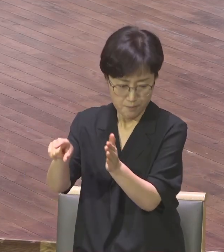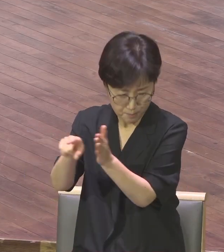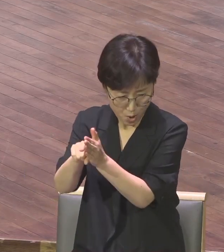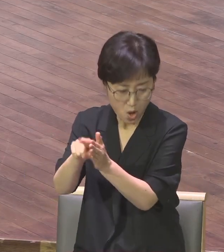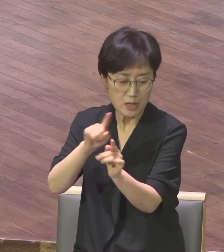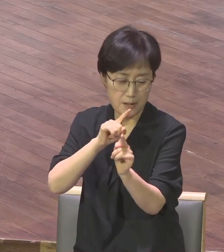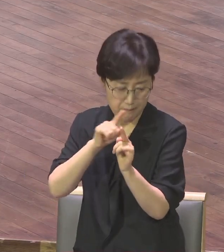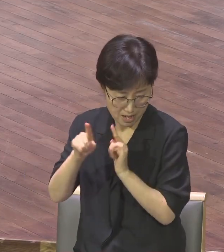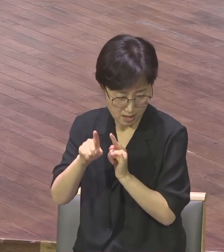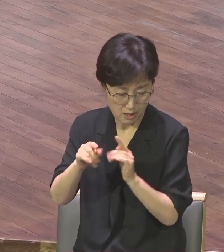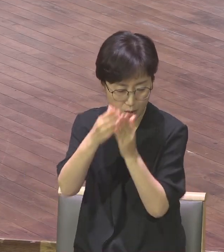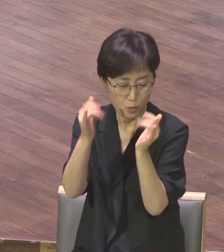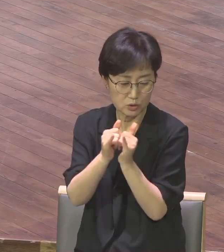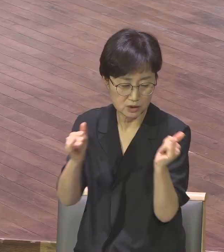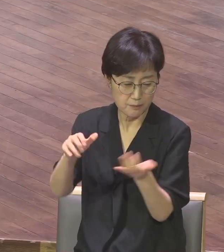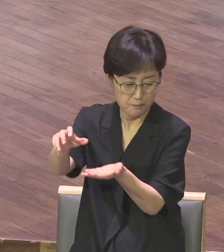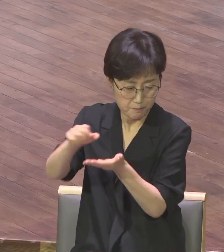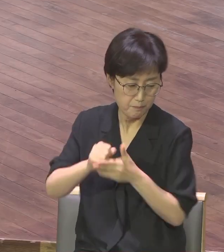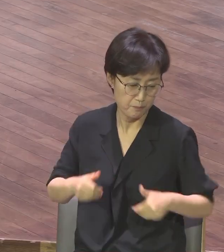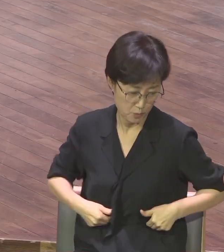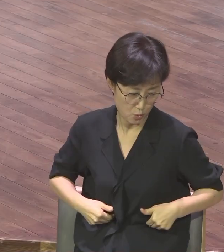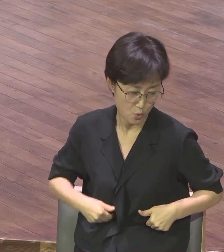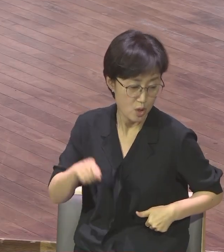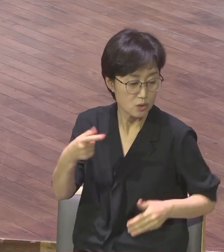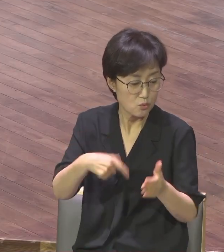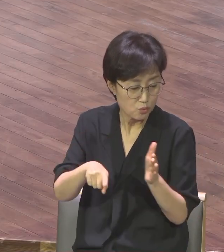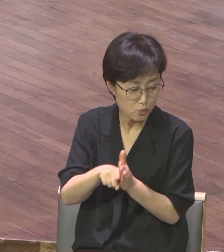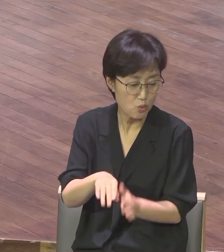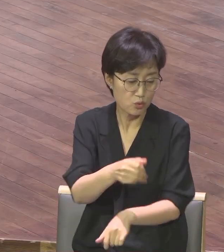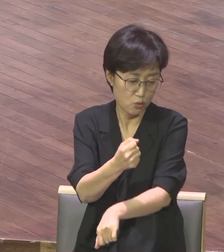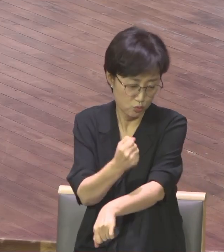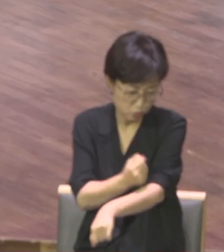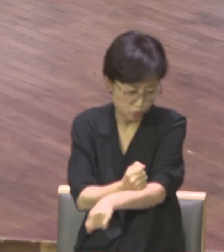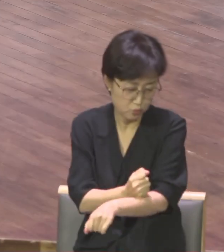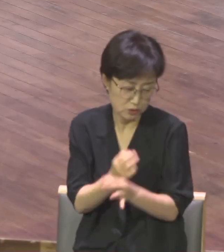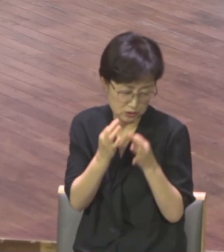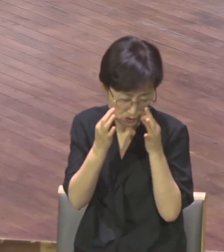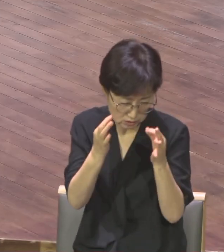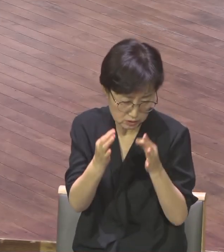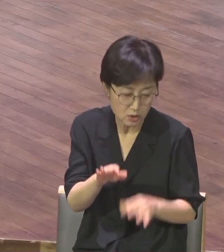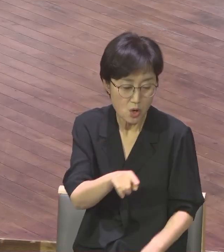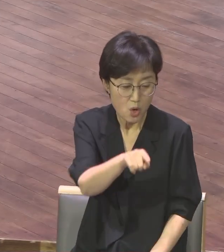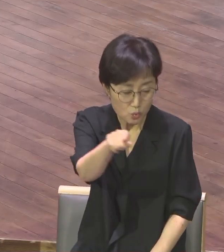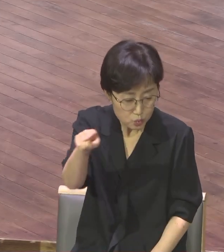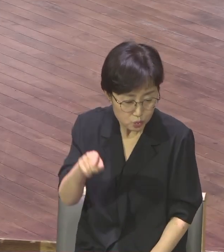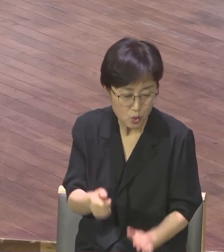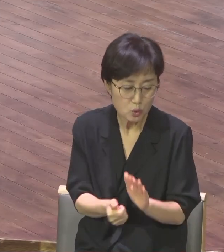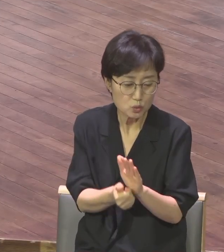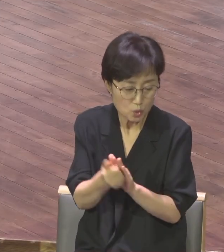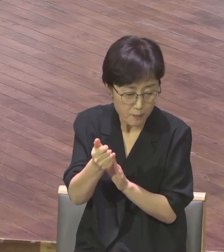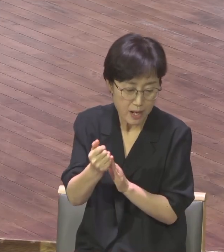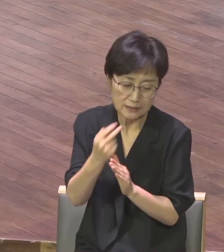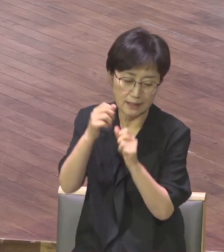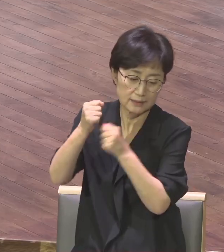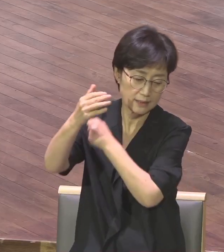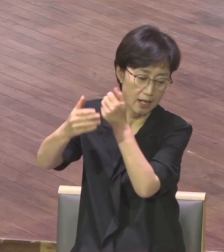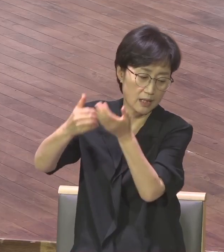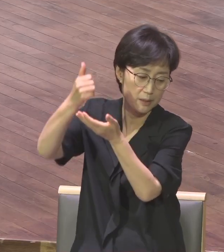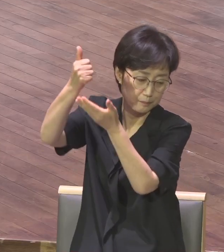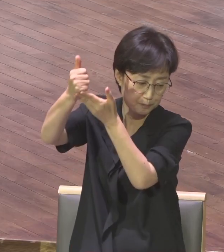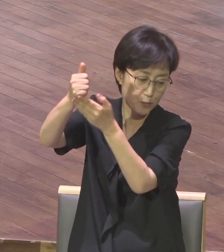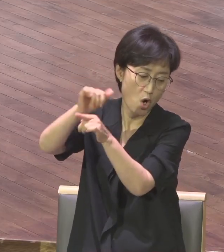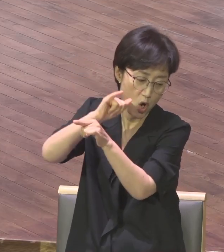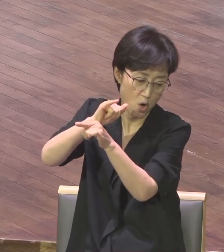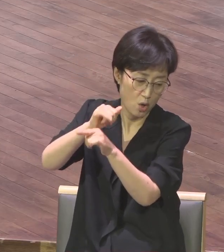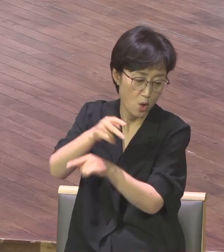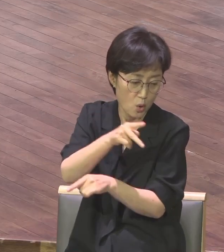말이여 모든 사람들이 받을 만하도다. 이를 위하여 우리가 수고하고 힘쓰는 것은 우리 소망을 살아계신 하나님께